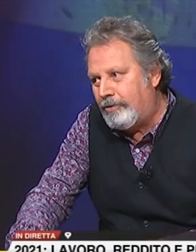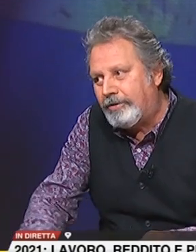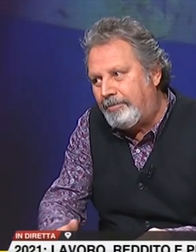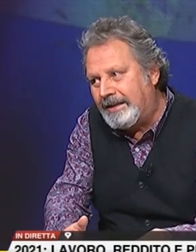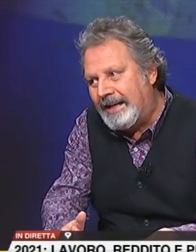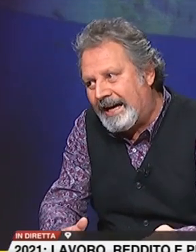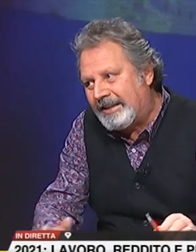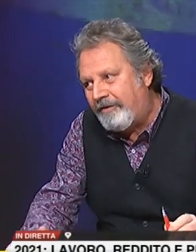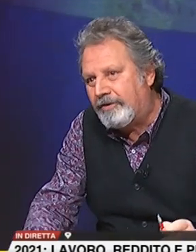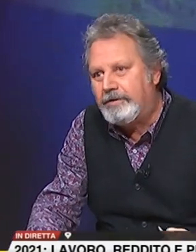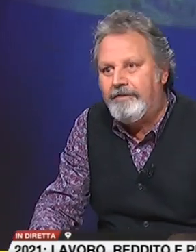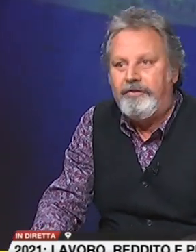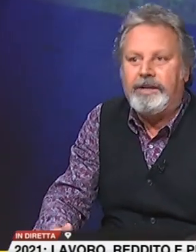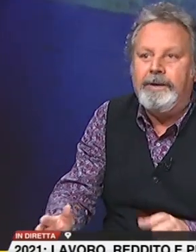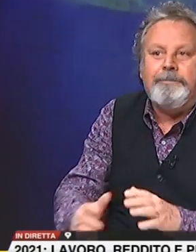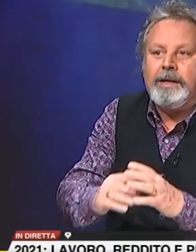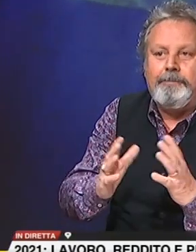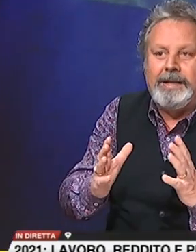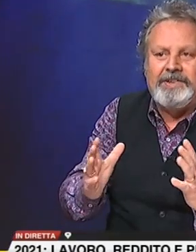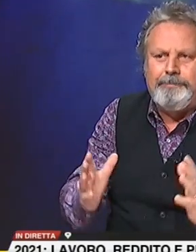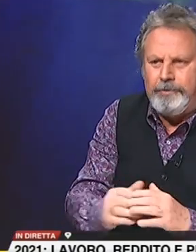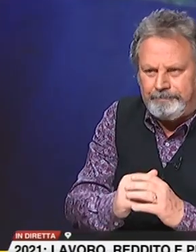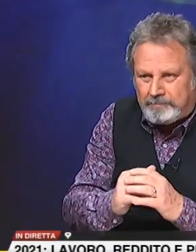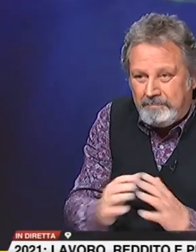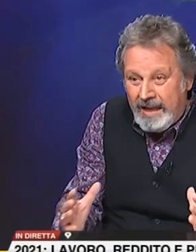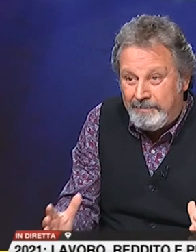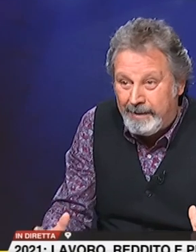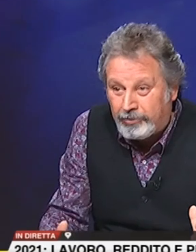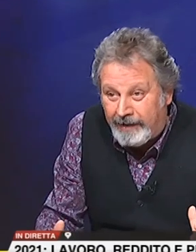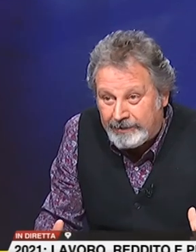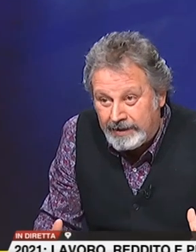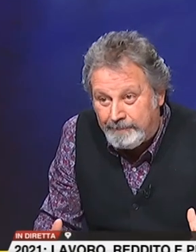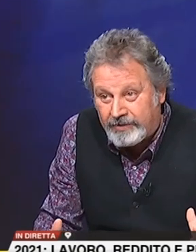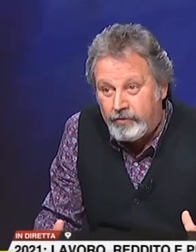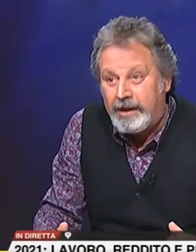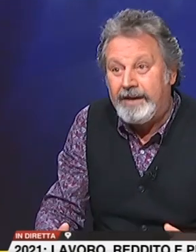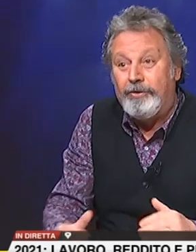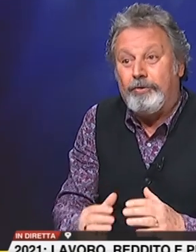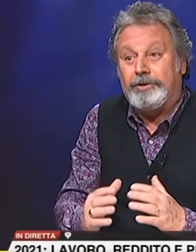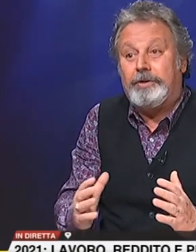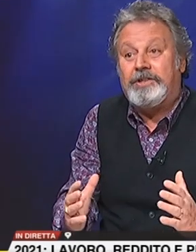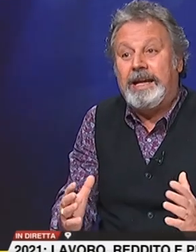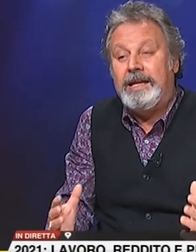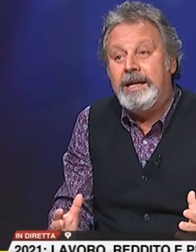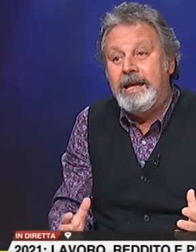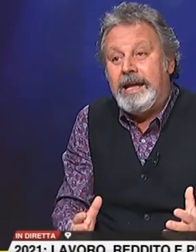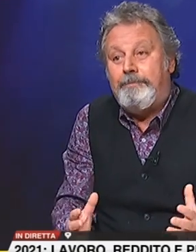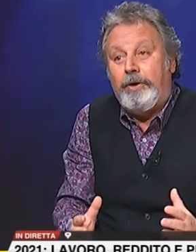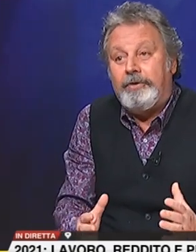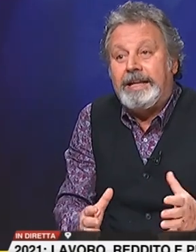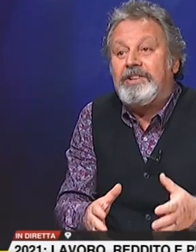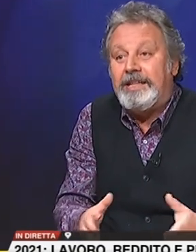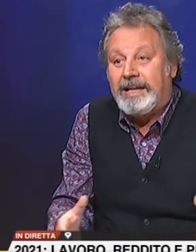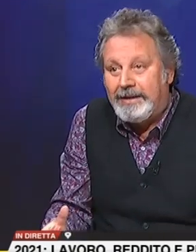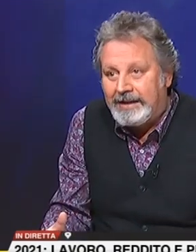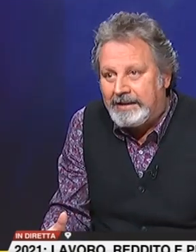l'altro conto è prendere le carte e fare tutte le verifiche. Per esempio abbiamo trovato delle persone che avevano 14 anni e poi